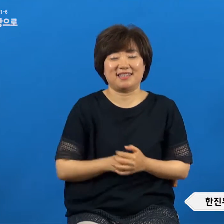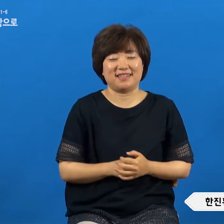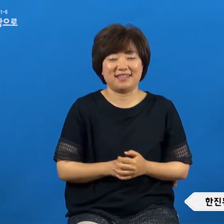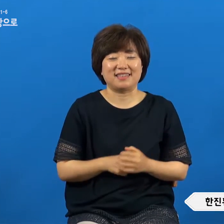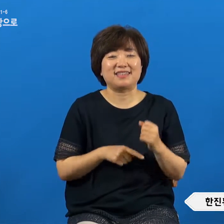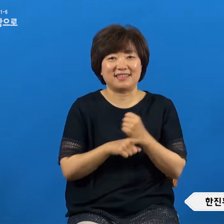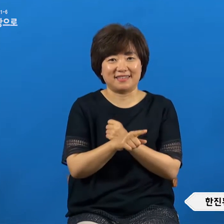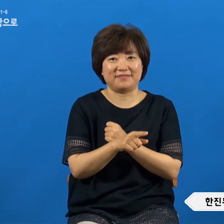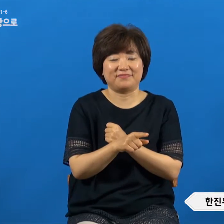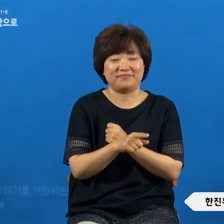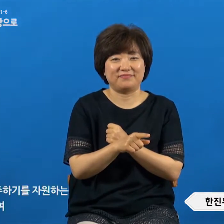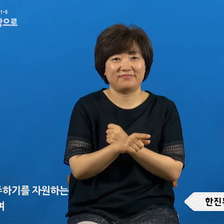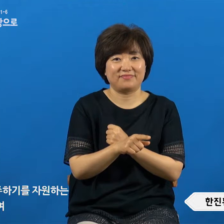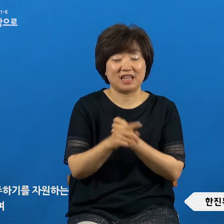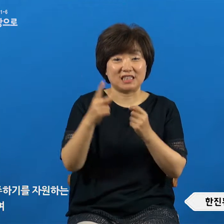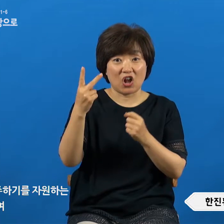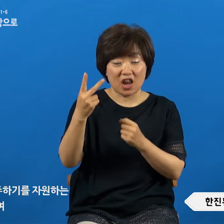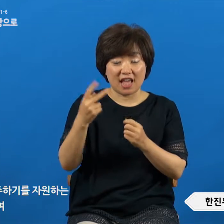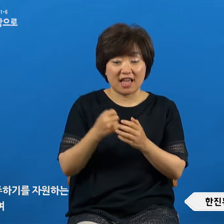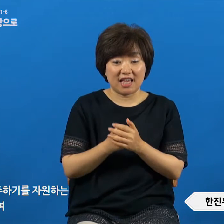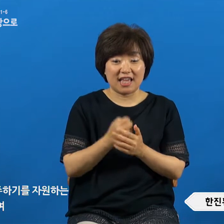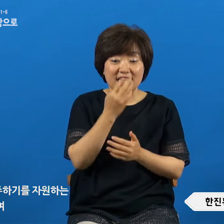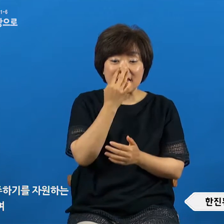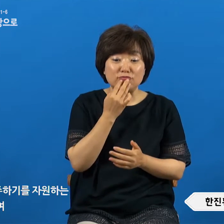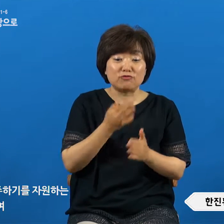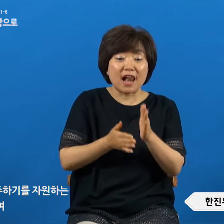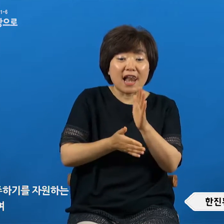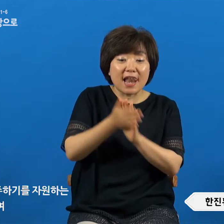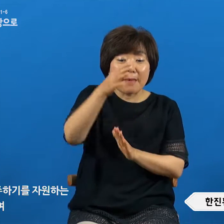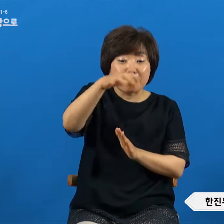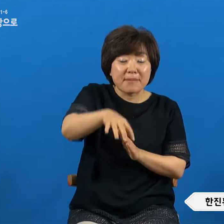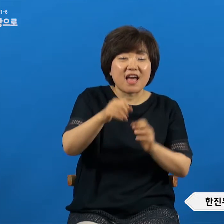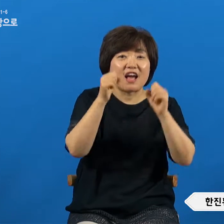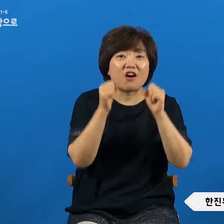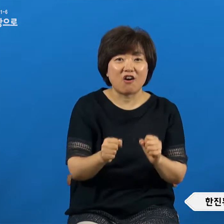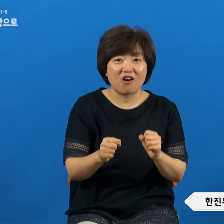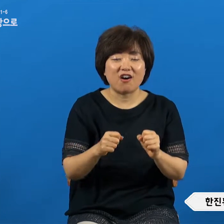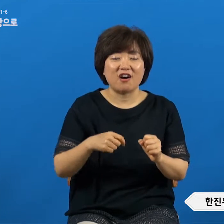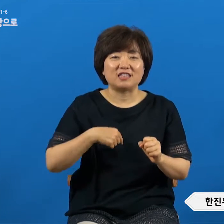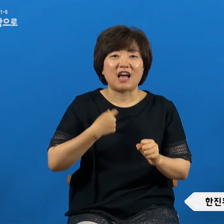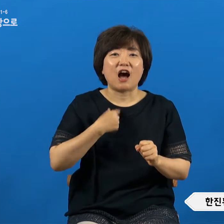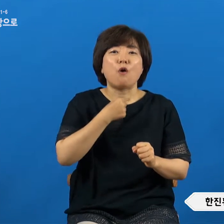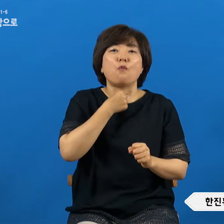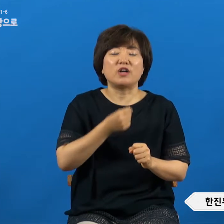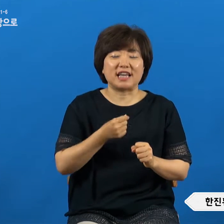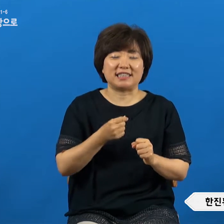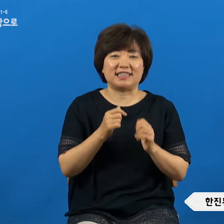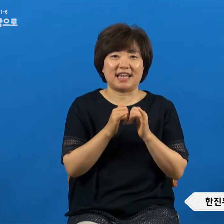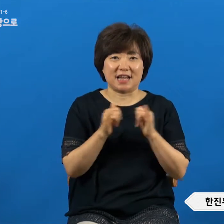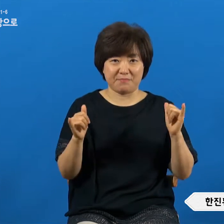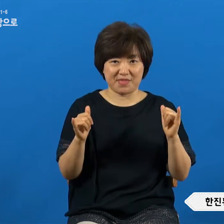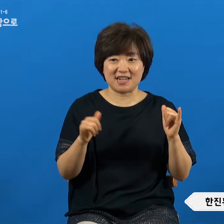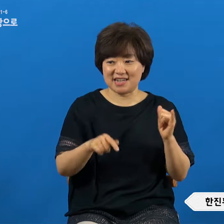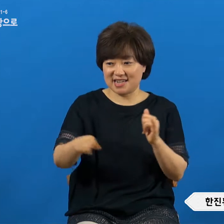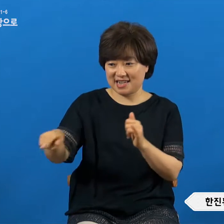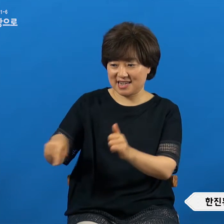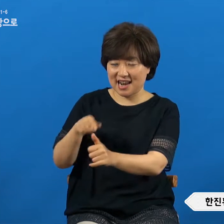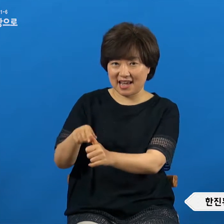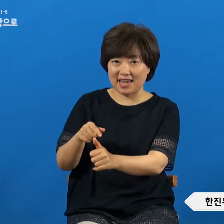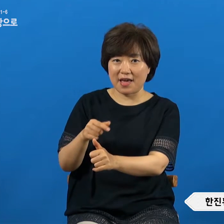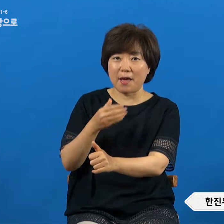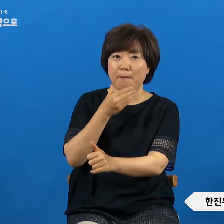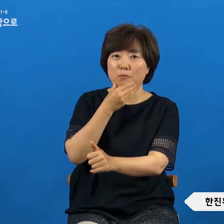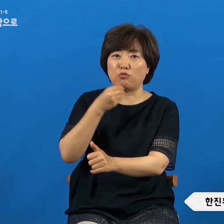2절에 보면 예루살렘에 거주하기를 자원하는 모든 자를 위하여 백성들이 복을 빌었느니라.